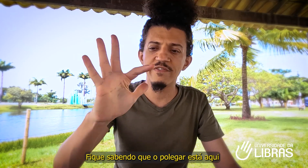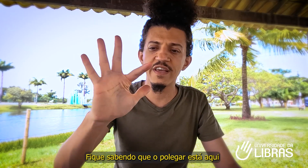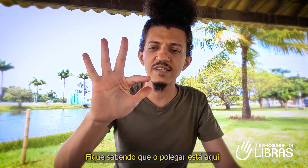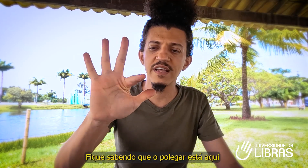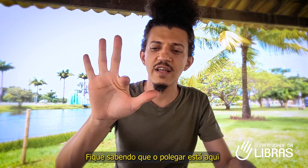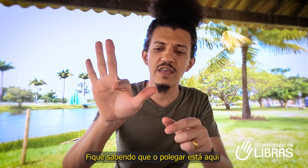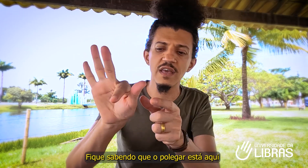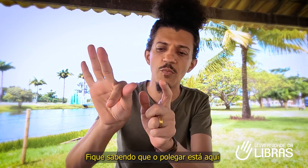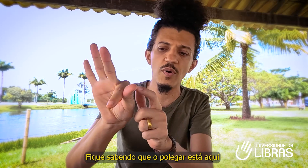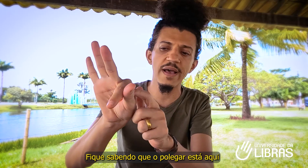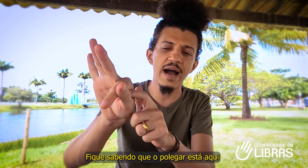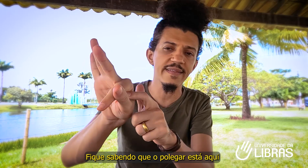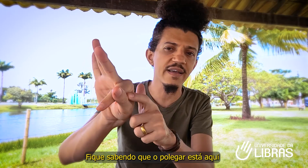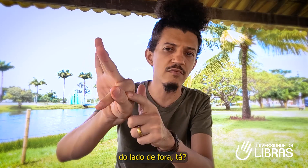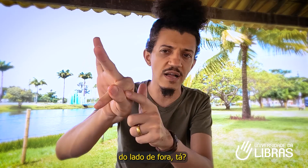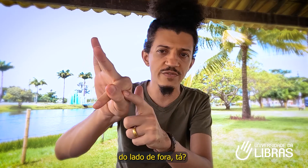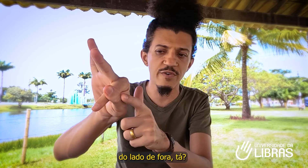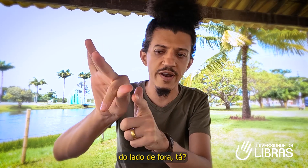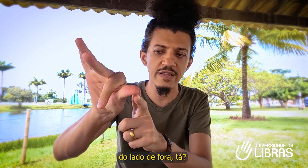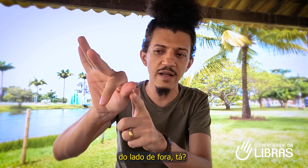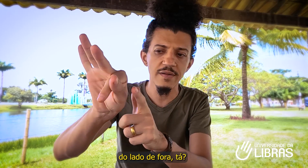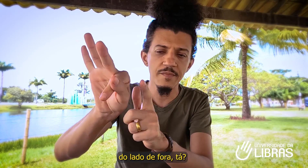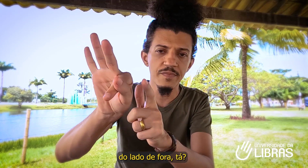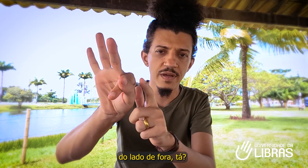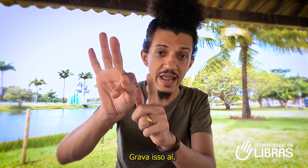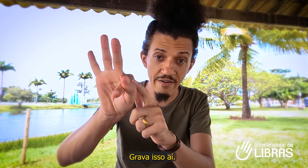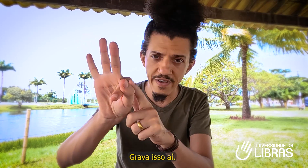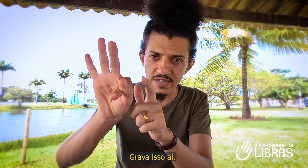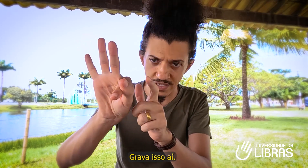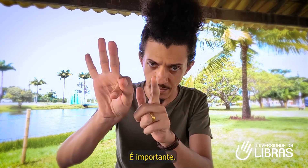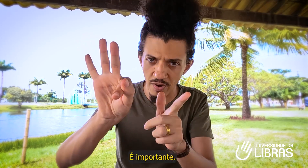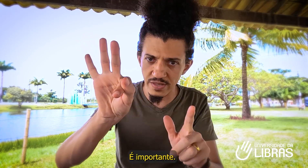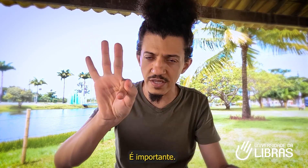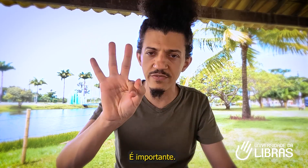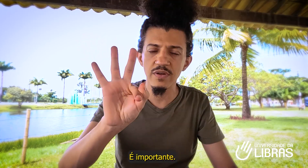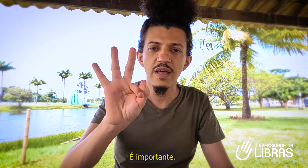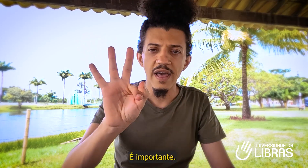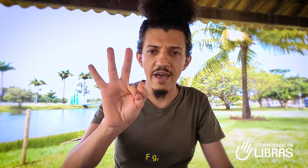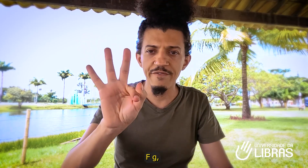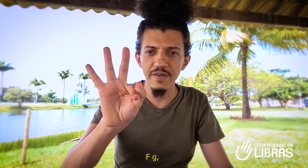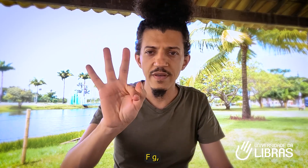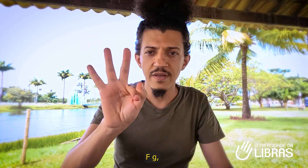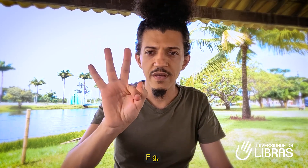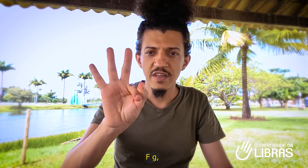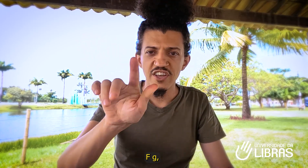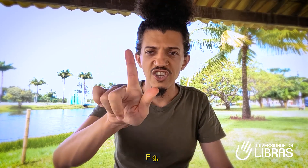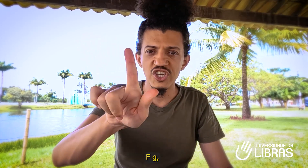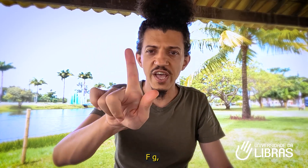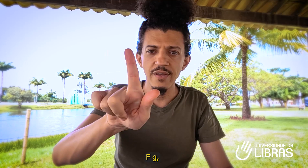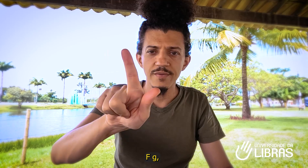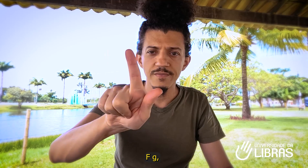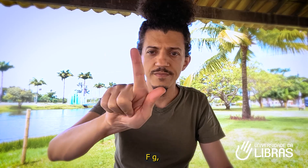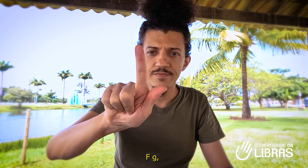fica esse dedo aqui, o polegar tá aqui do lado de fora, tá? Grava isso, é importante, viu? F, G,